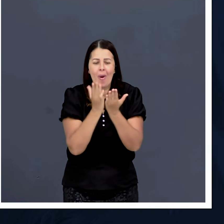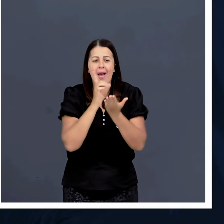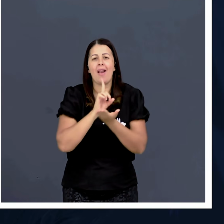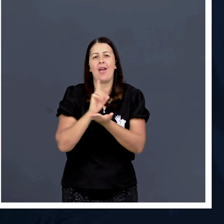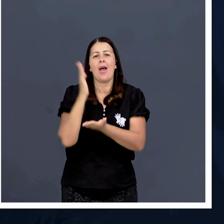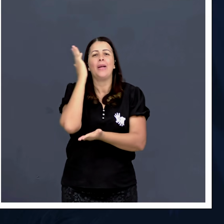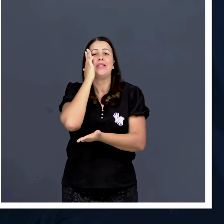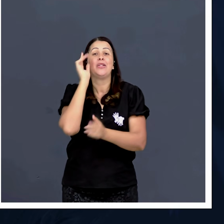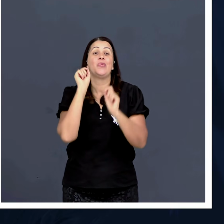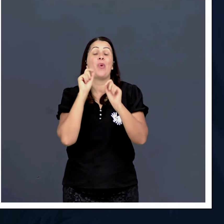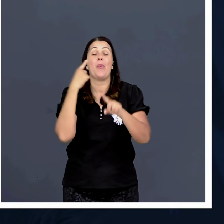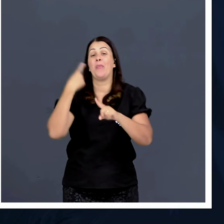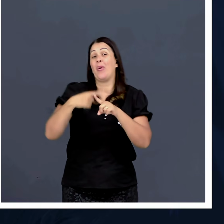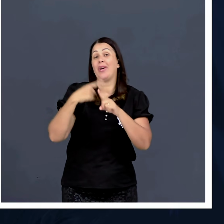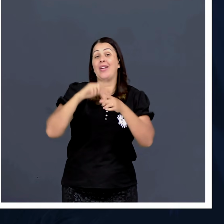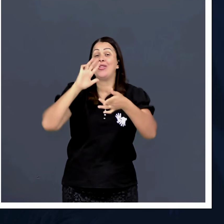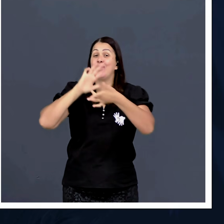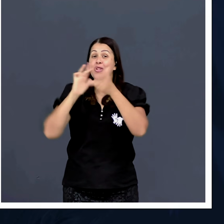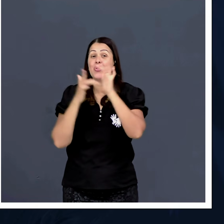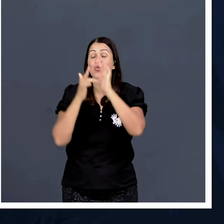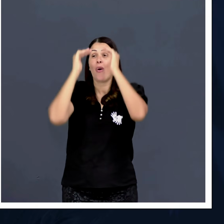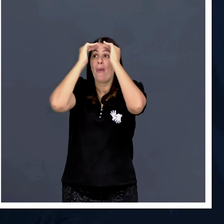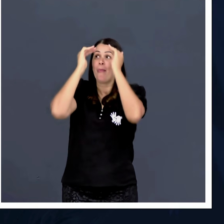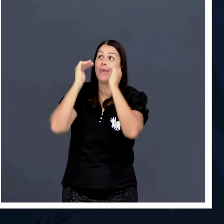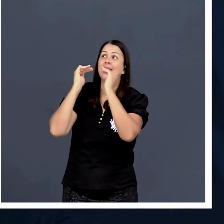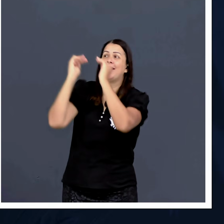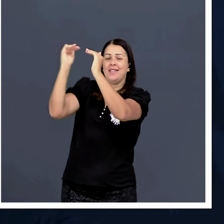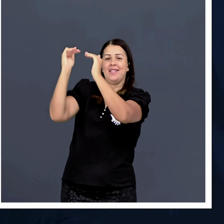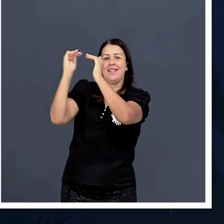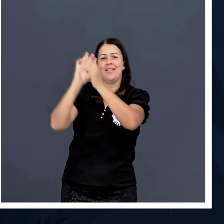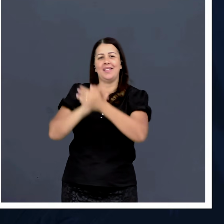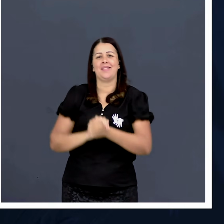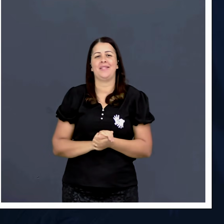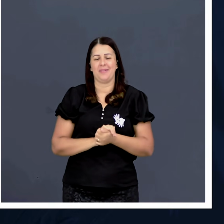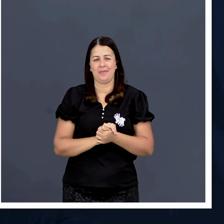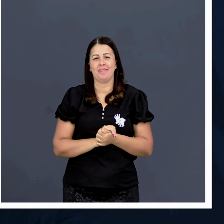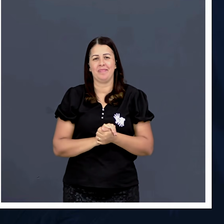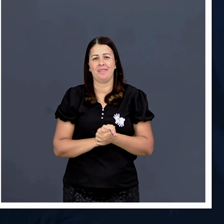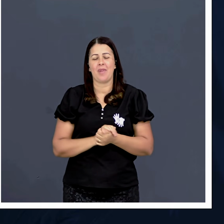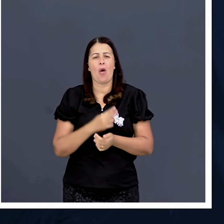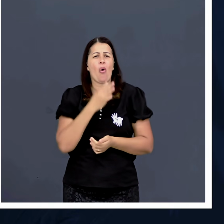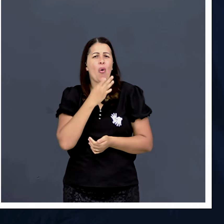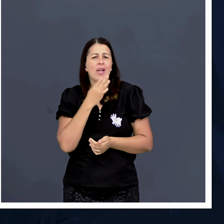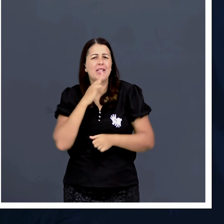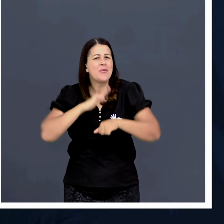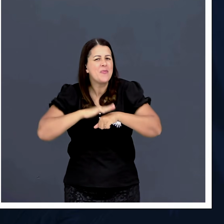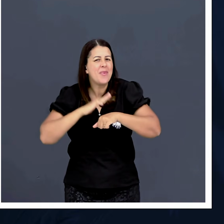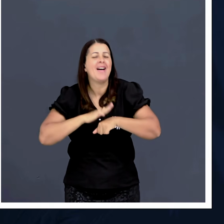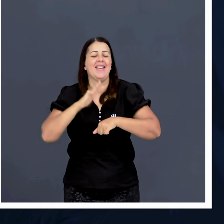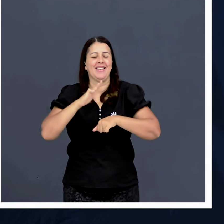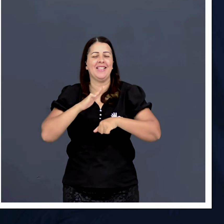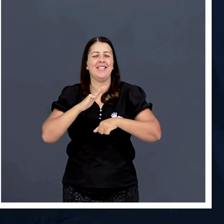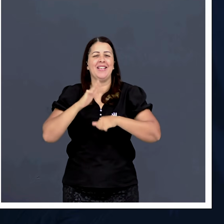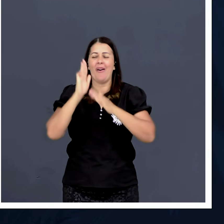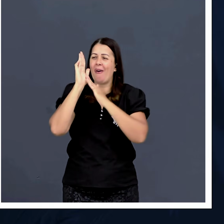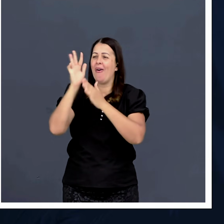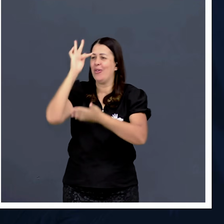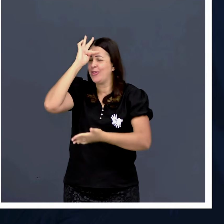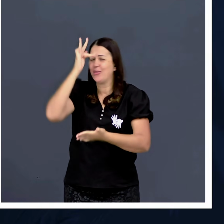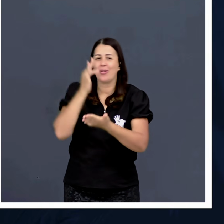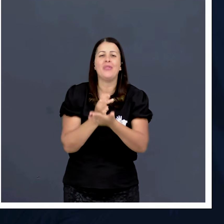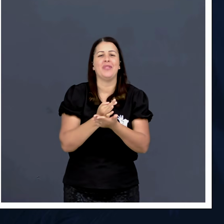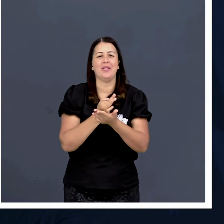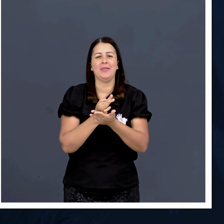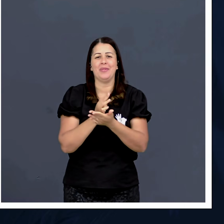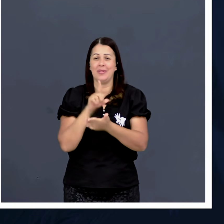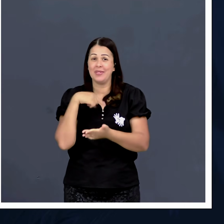nós entendemos o porquê Jesus o obedecia. Porque quando nós conhecemos, nós confiamos, e porque